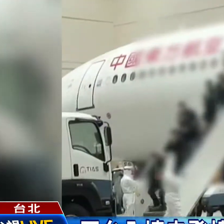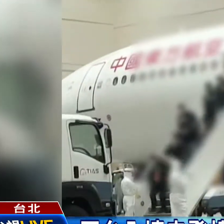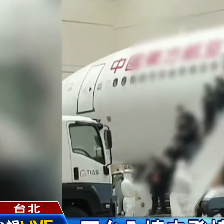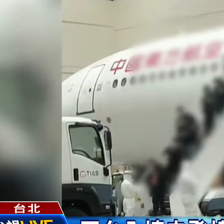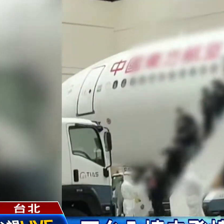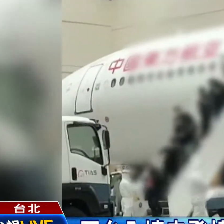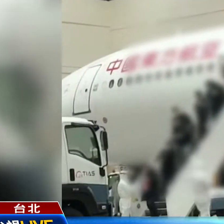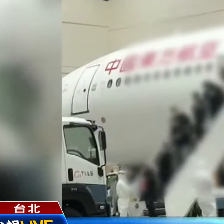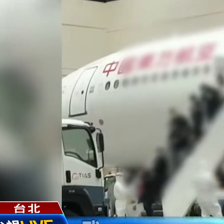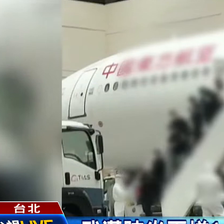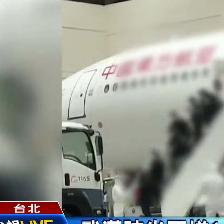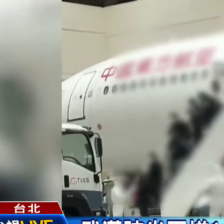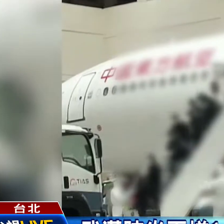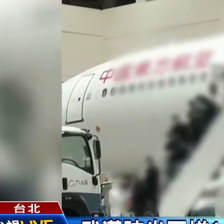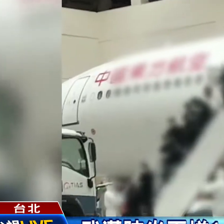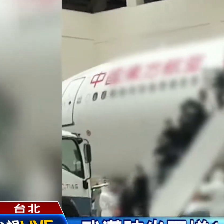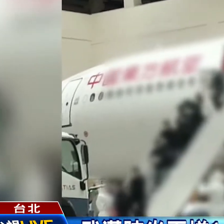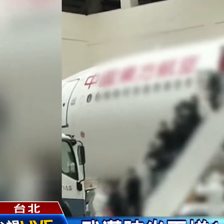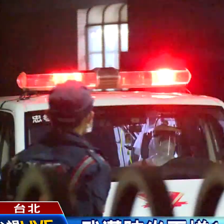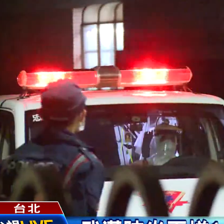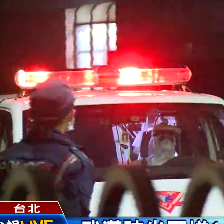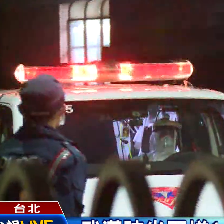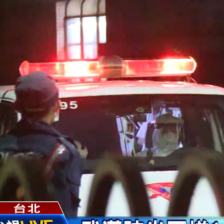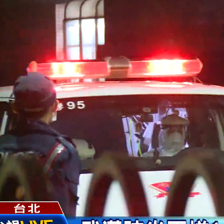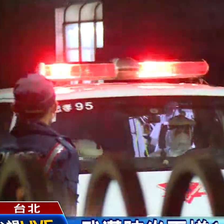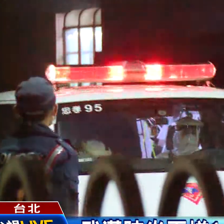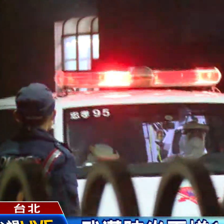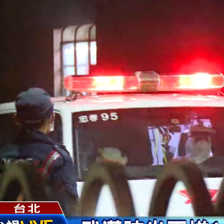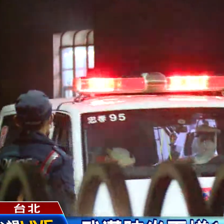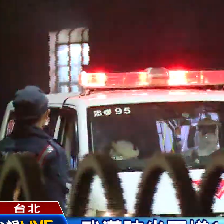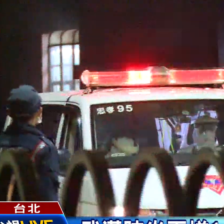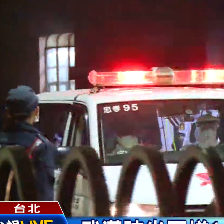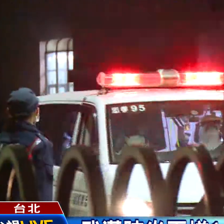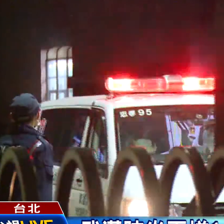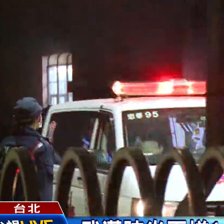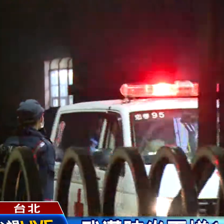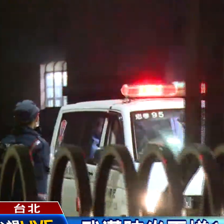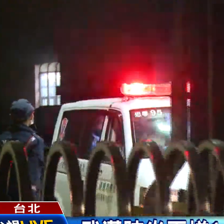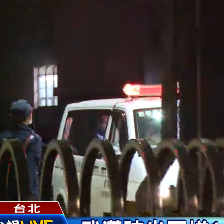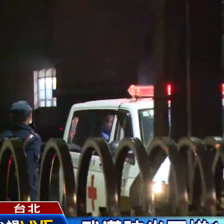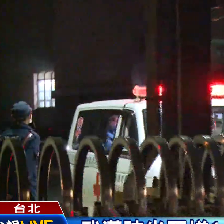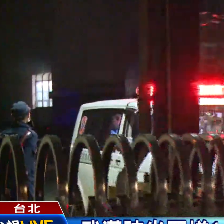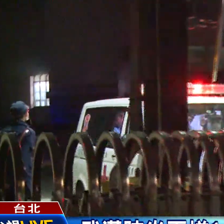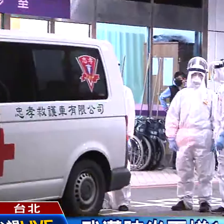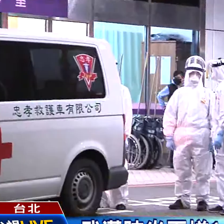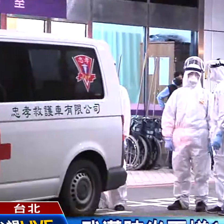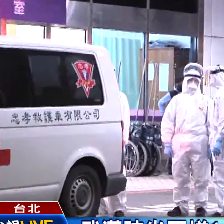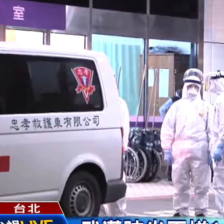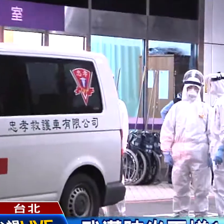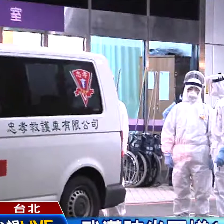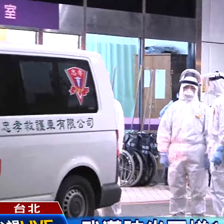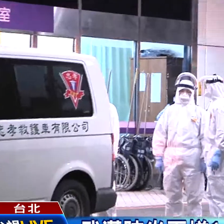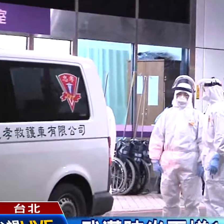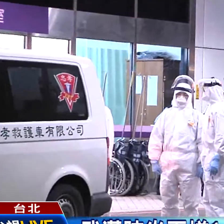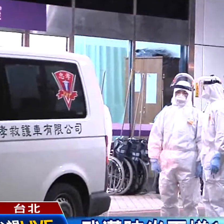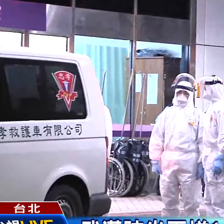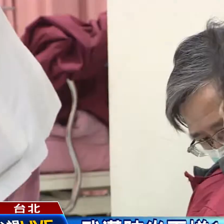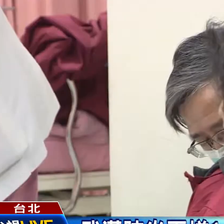环境较为密闭，建议搭机的民众要戴上口罩。而统计国内目前17名确诊病例，其中除